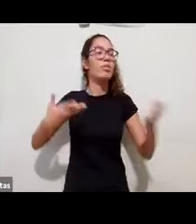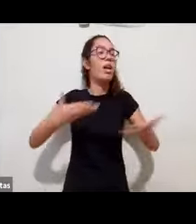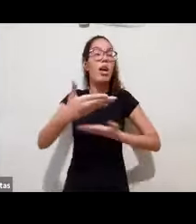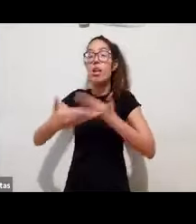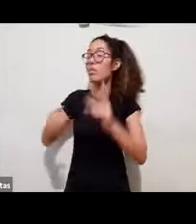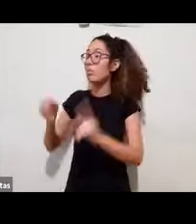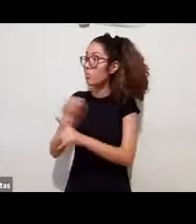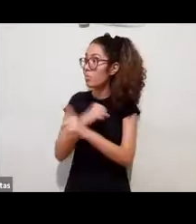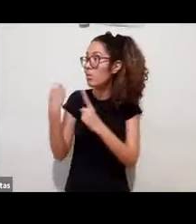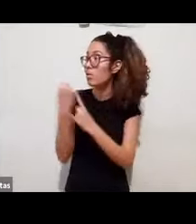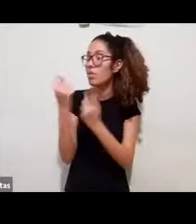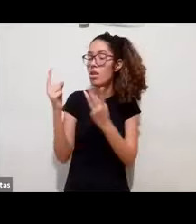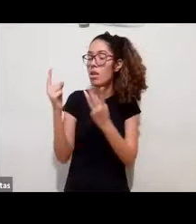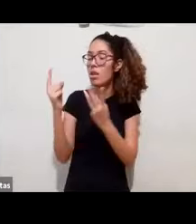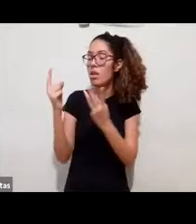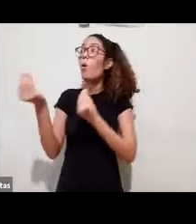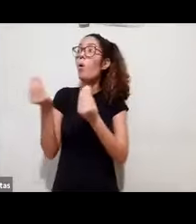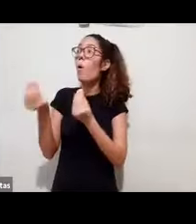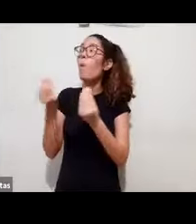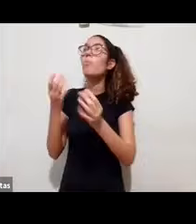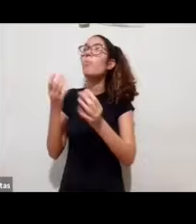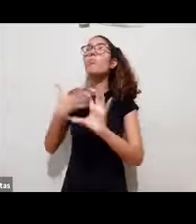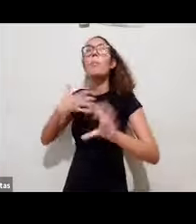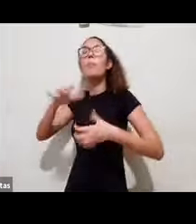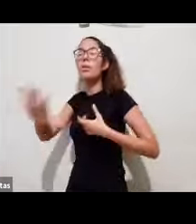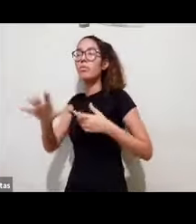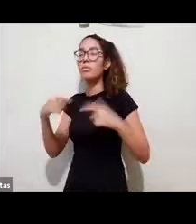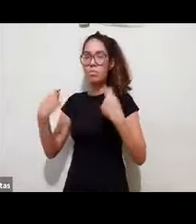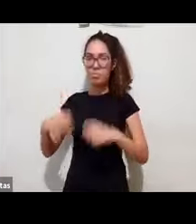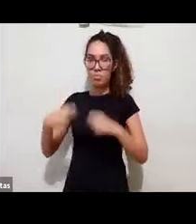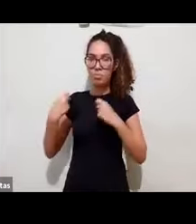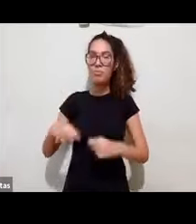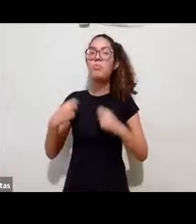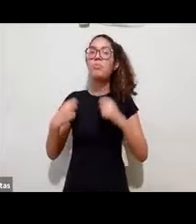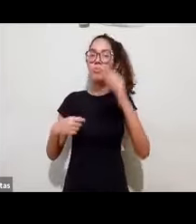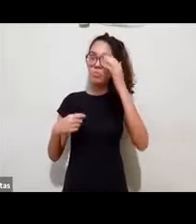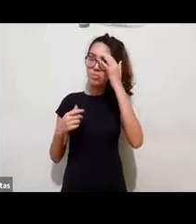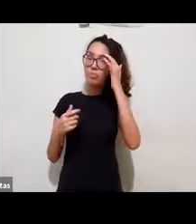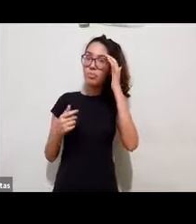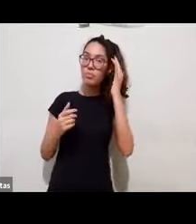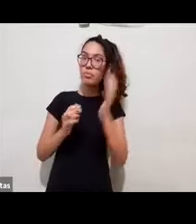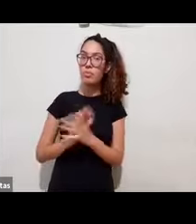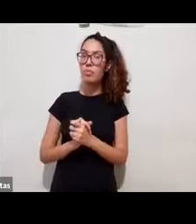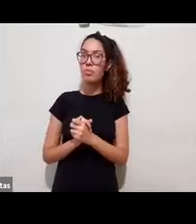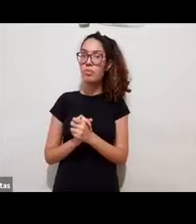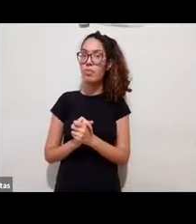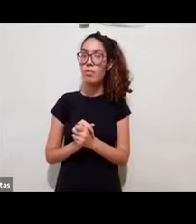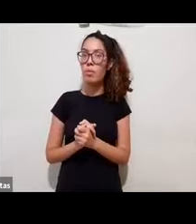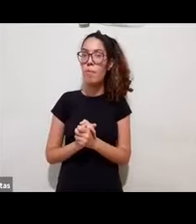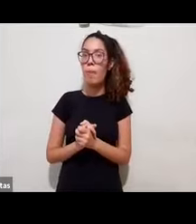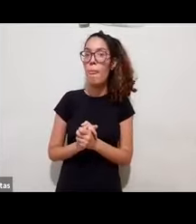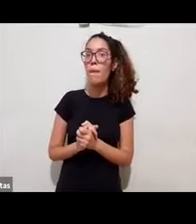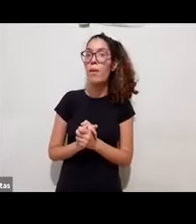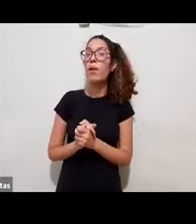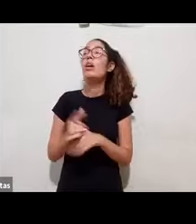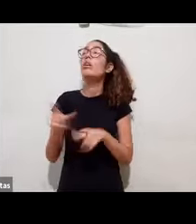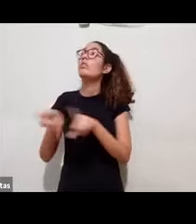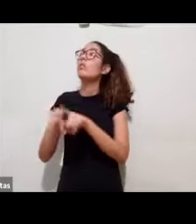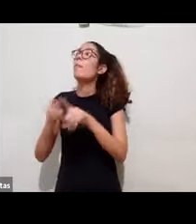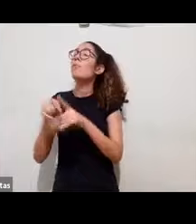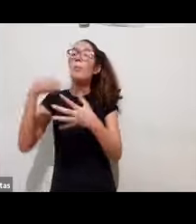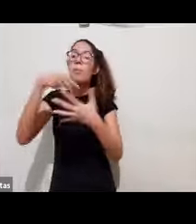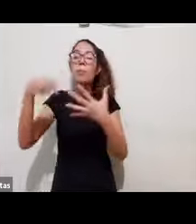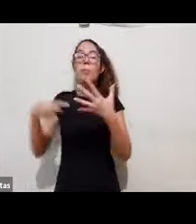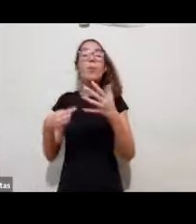daquela pessoa com o território, com a família, né, as questões sociais que envolvem aquela pessoa. Então, isso é